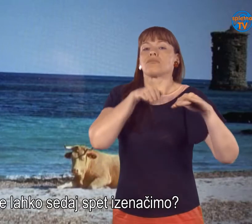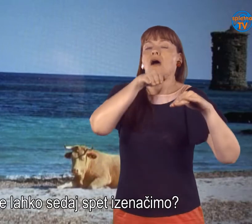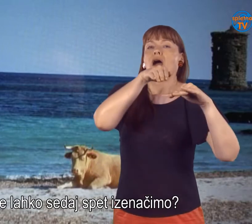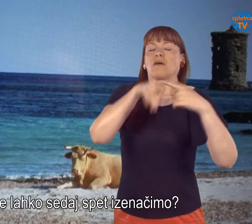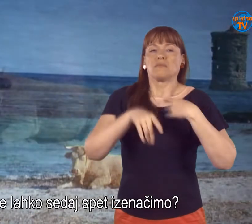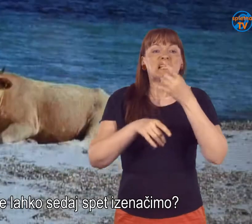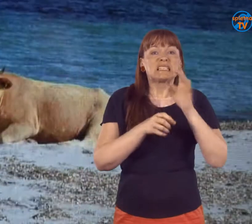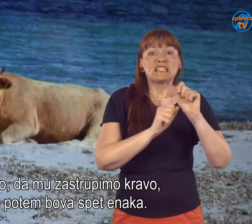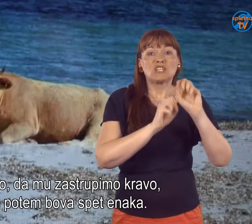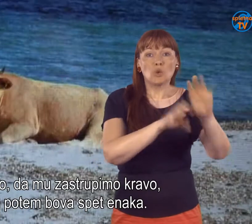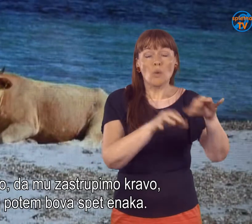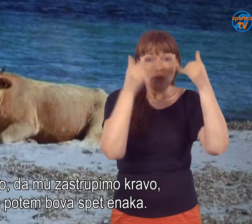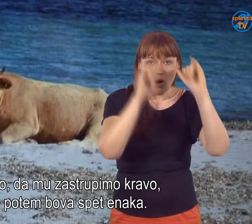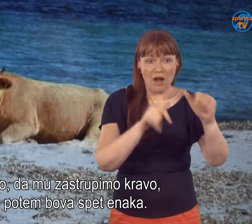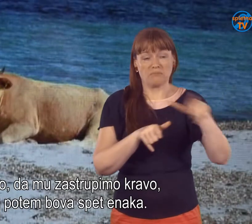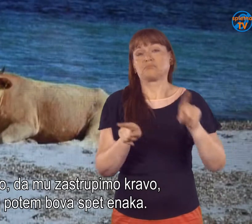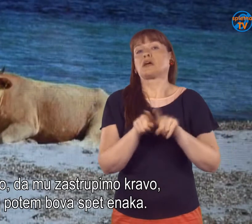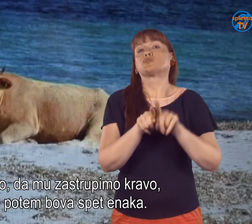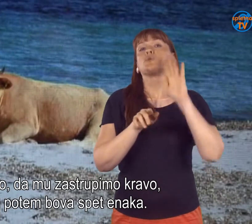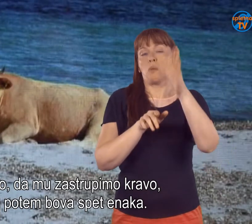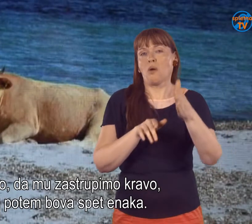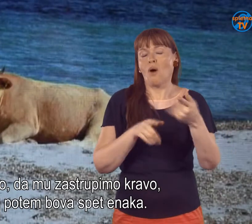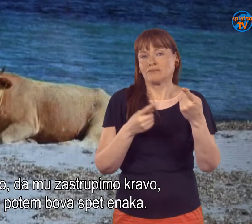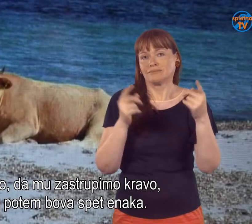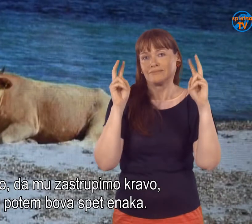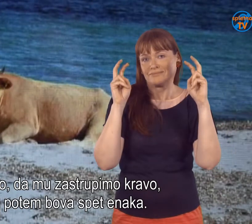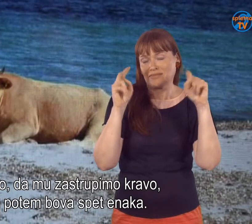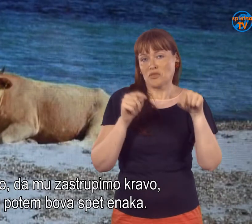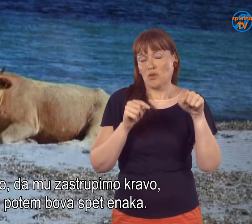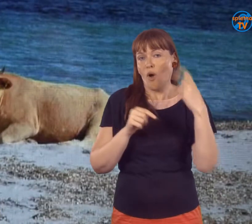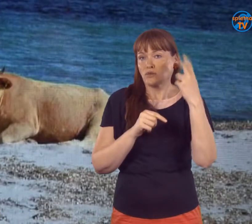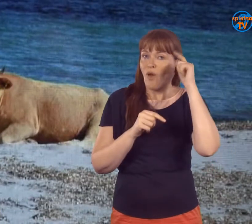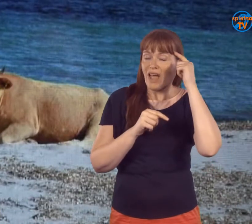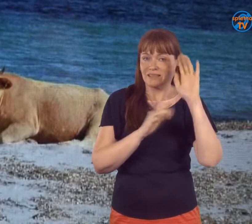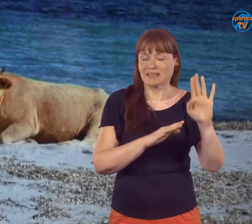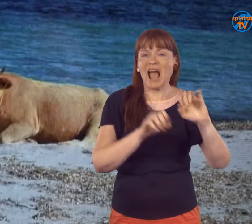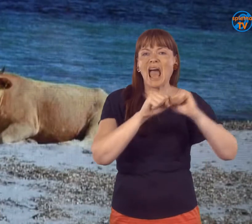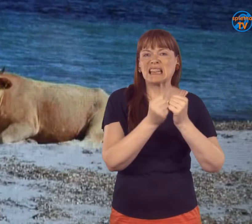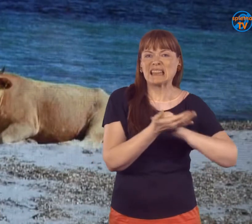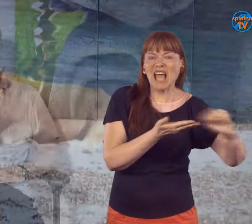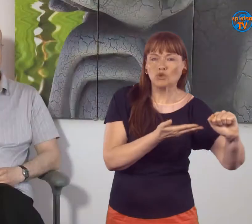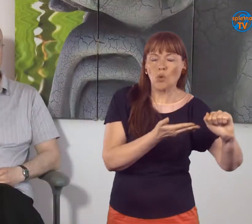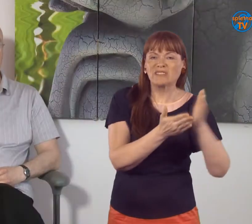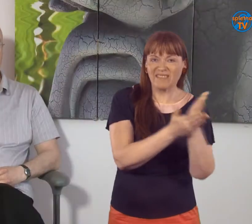spet izenačimo, tako da mu zastrupimo krave in potem bova spet enaka. To je ta destruktivna.